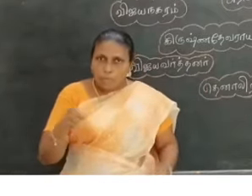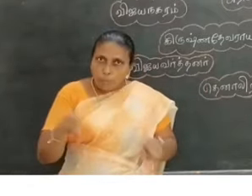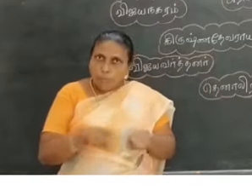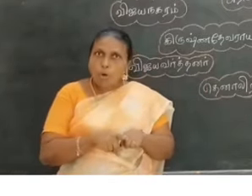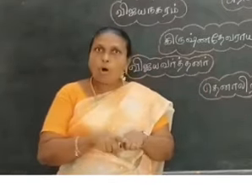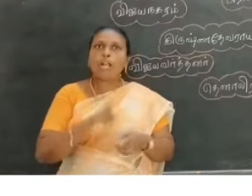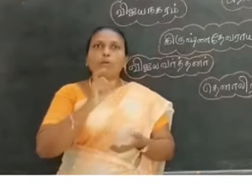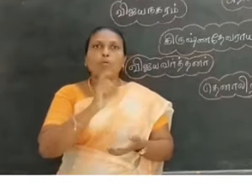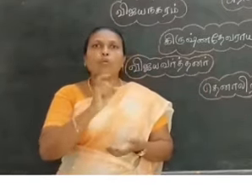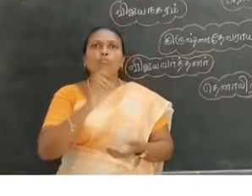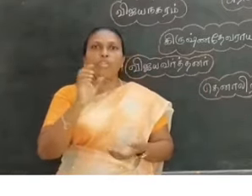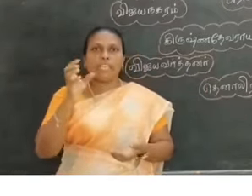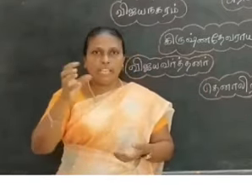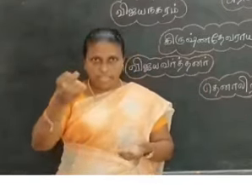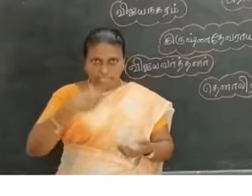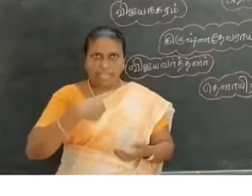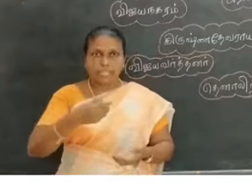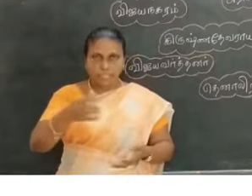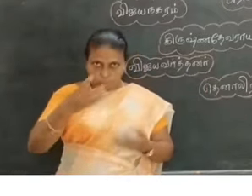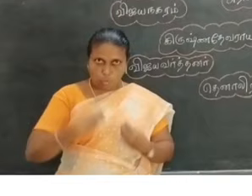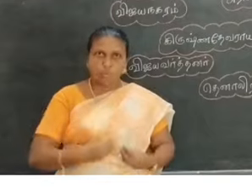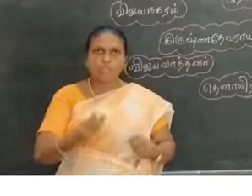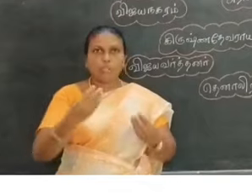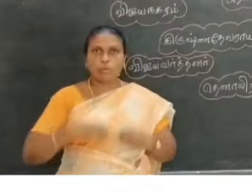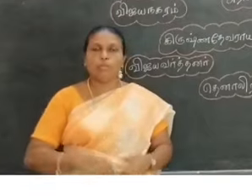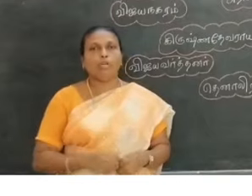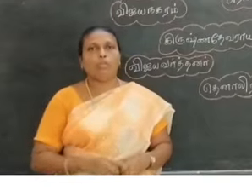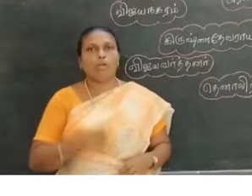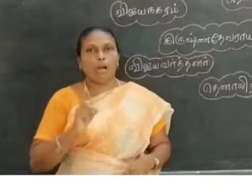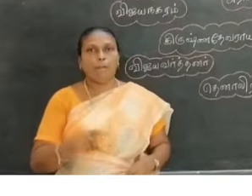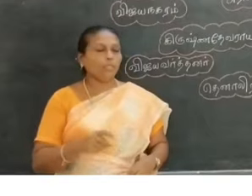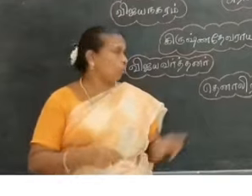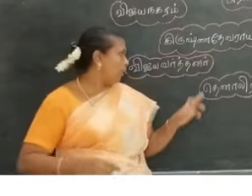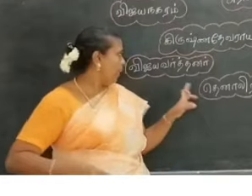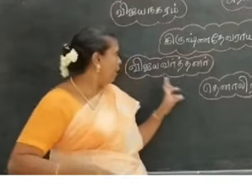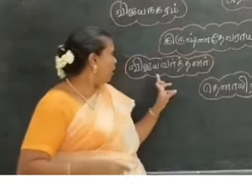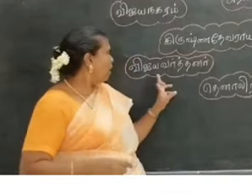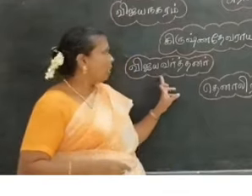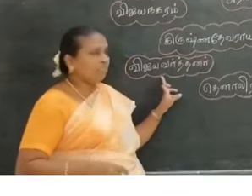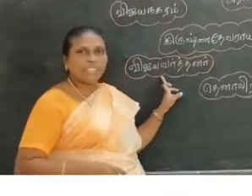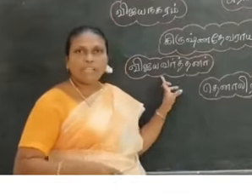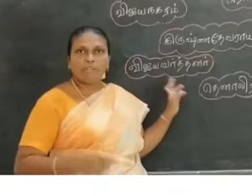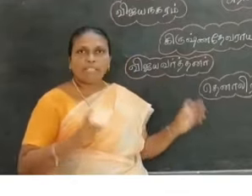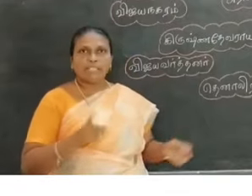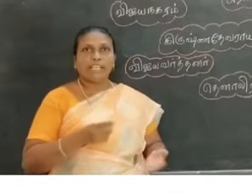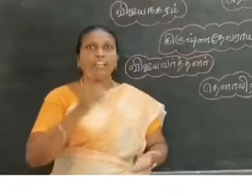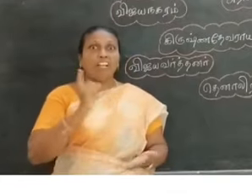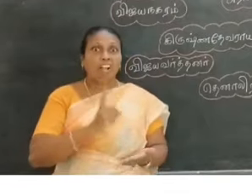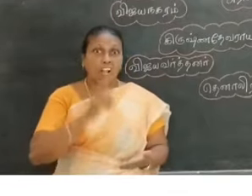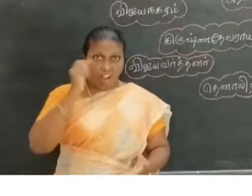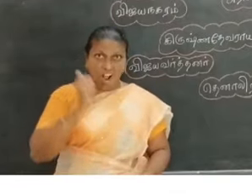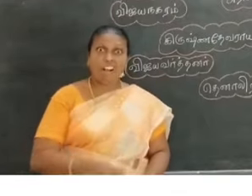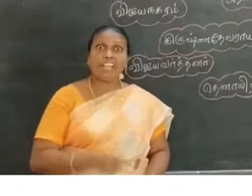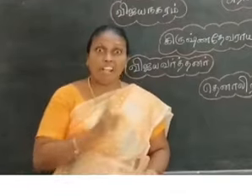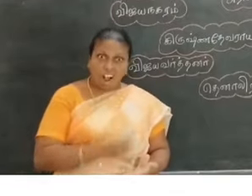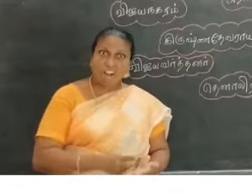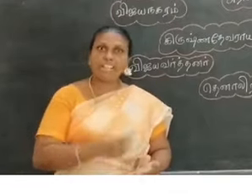அது போல குருவி எனக்கு நீ கொண்டு வந்து கொடுக்கணும் அப்படின்னு சொல்லி இந்த விஜயவர்தனர்